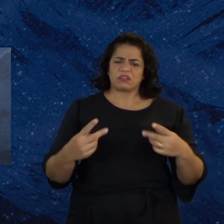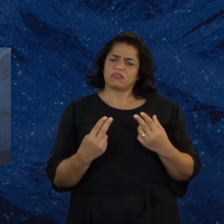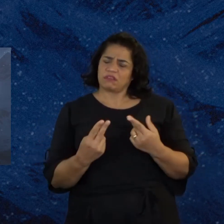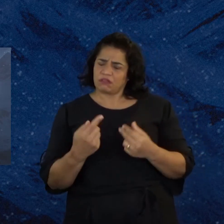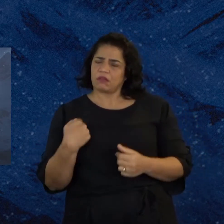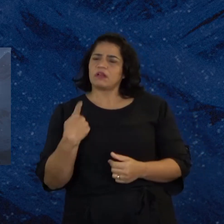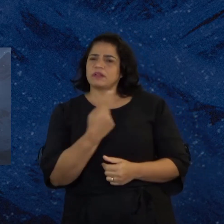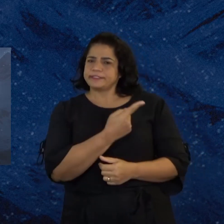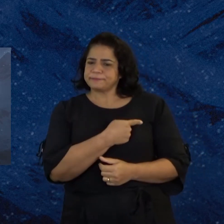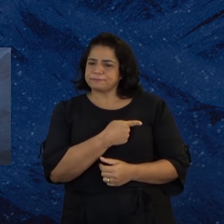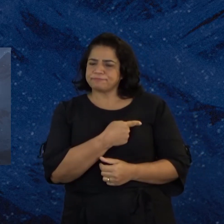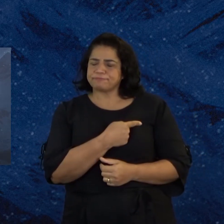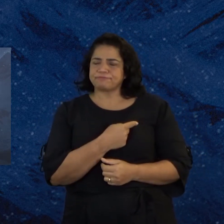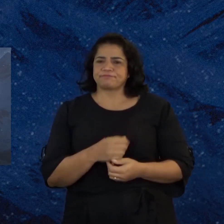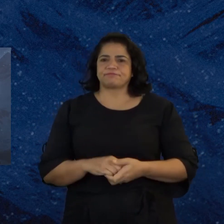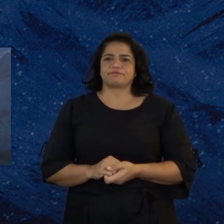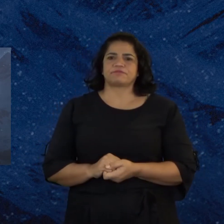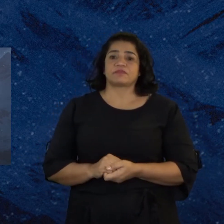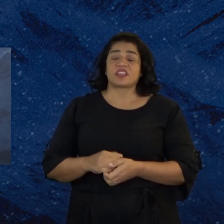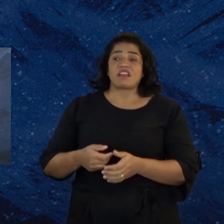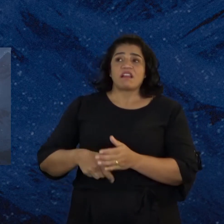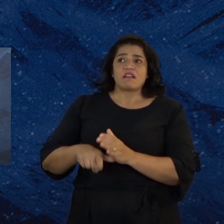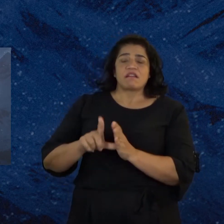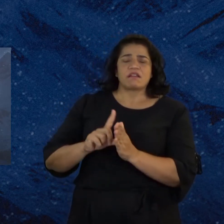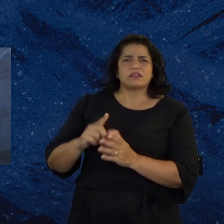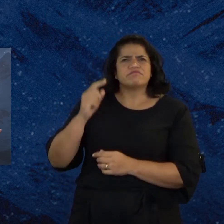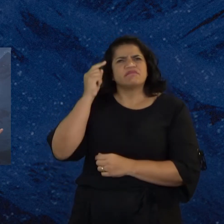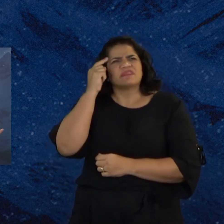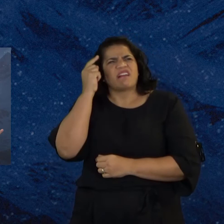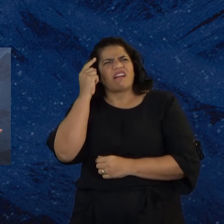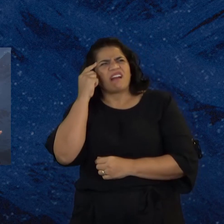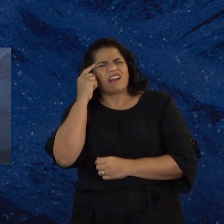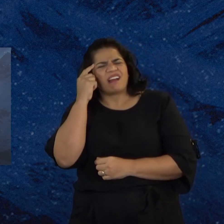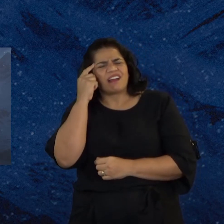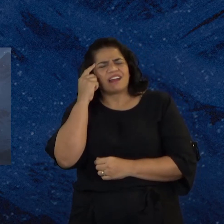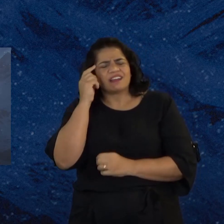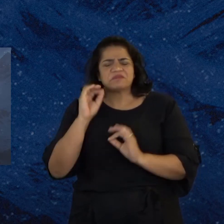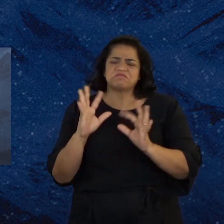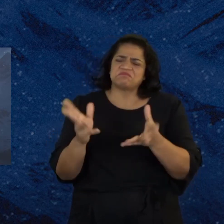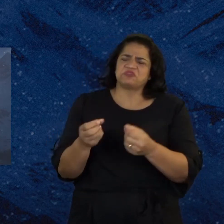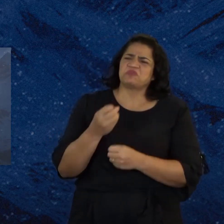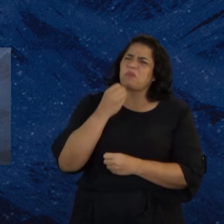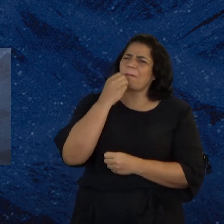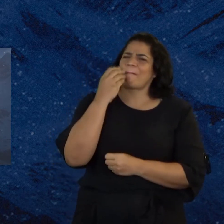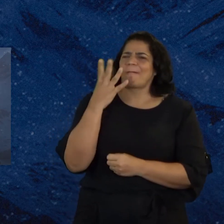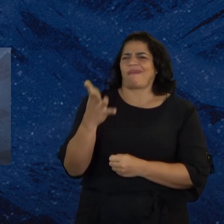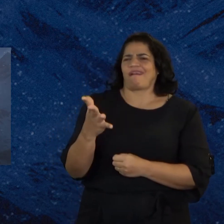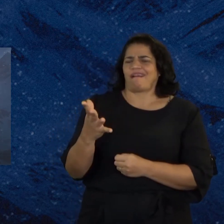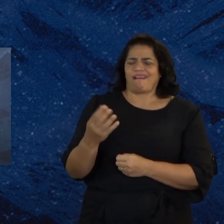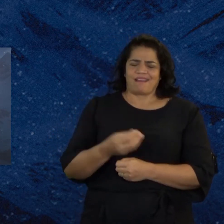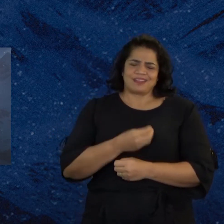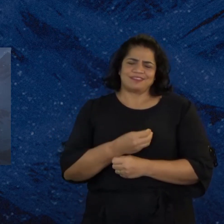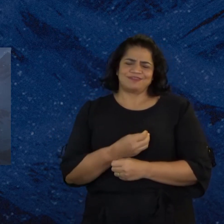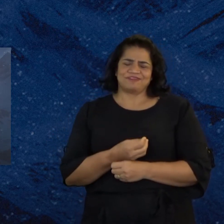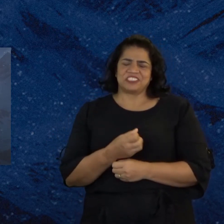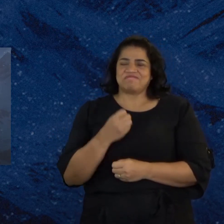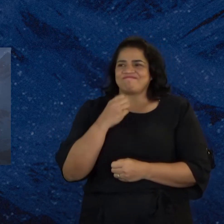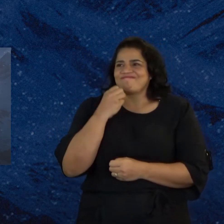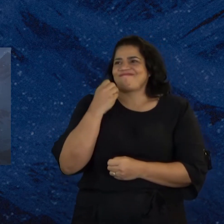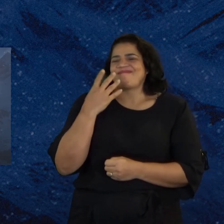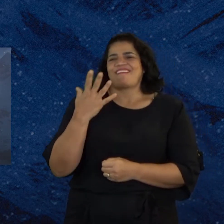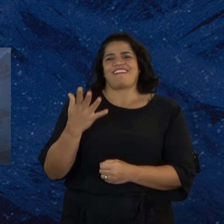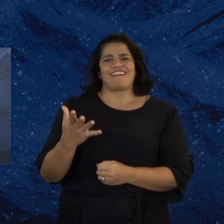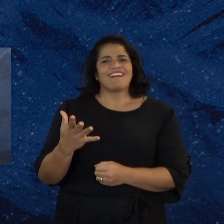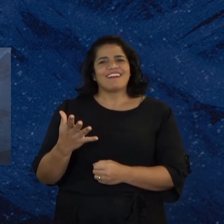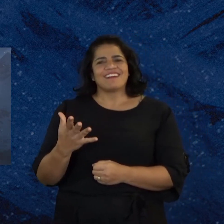atividades, nossa família, nós achávamos que está tudo bem, nós não temos problema. Até que surgiu